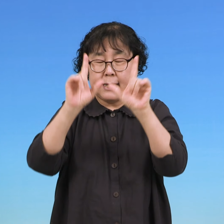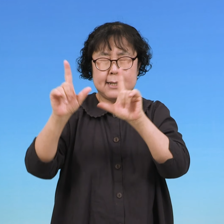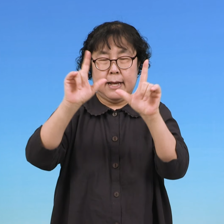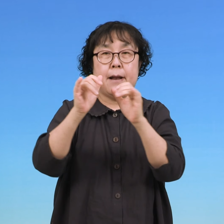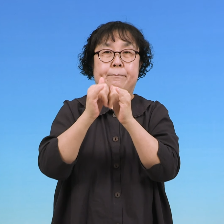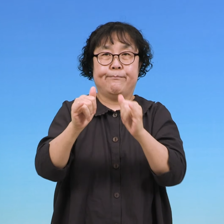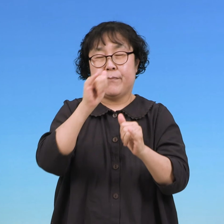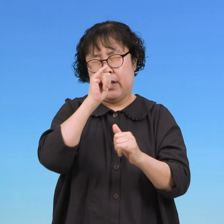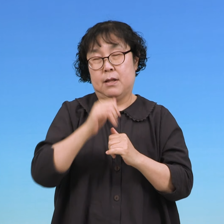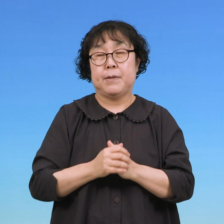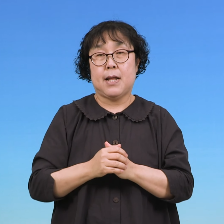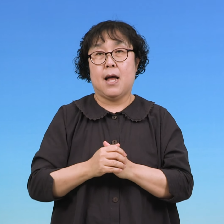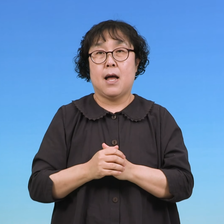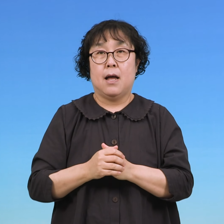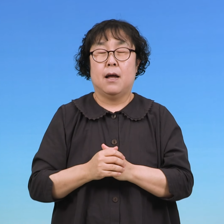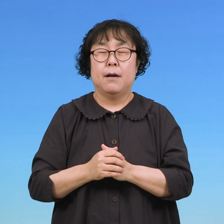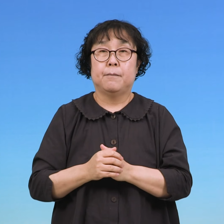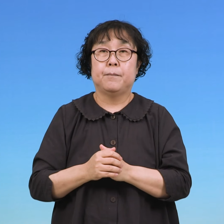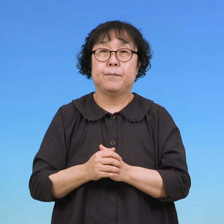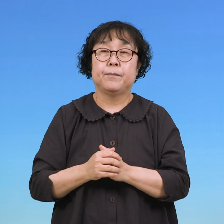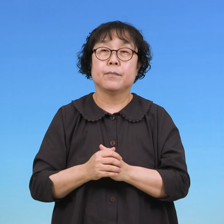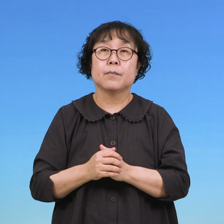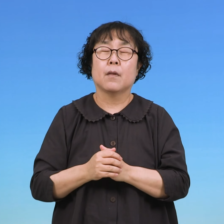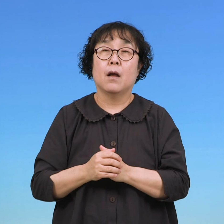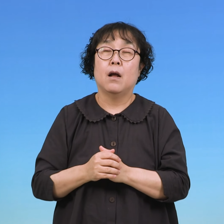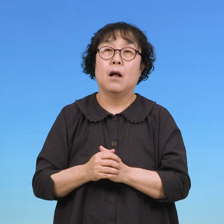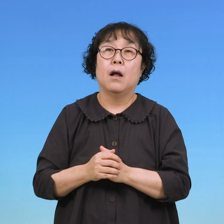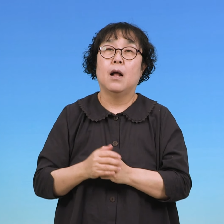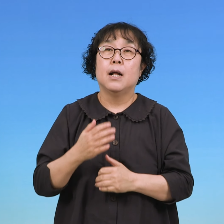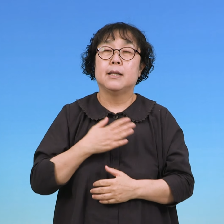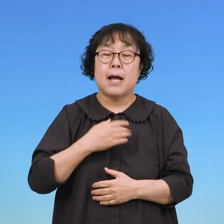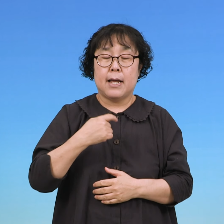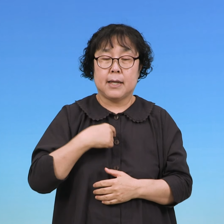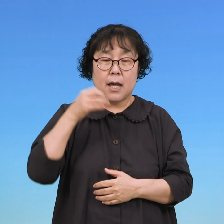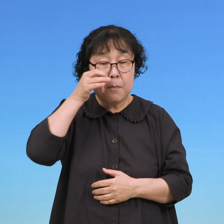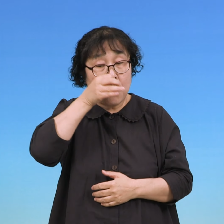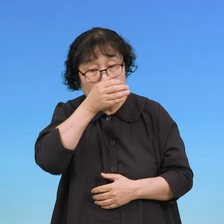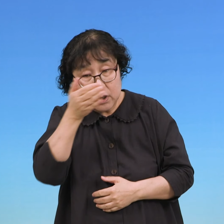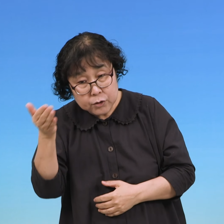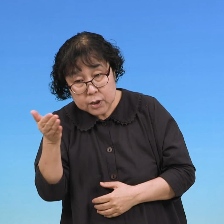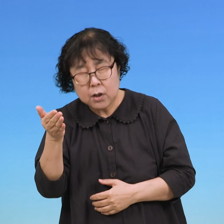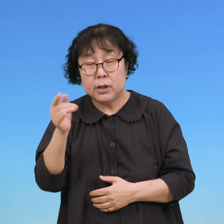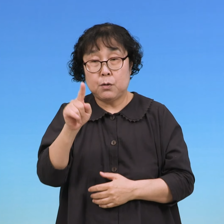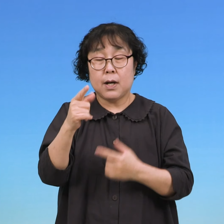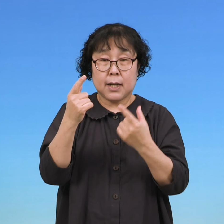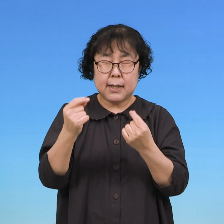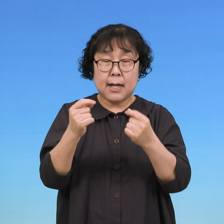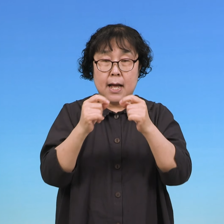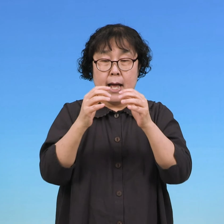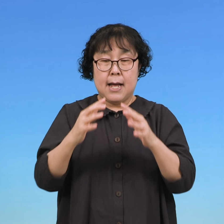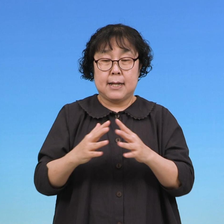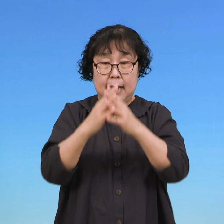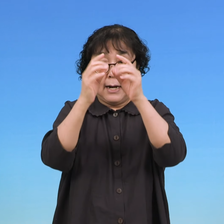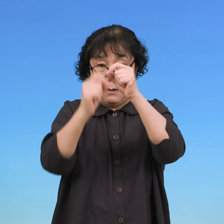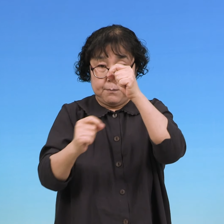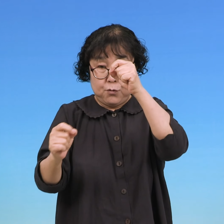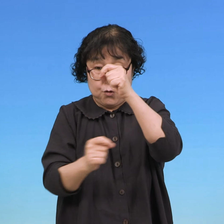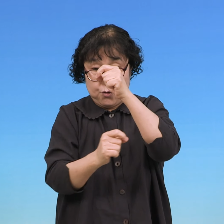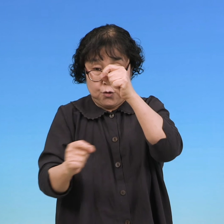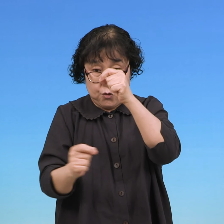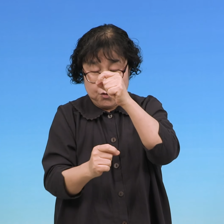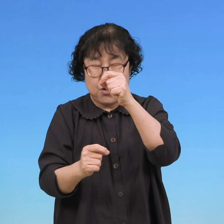있습니다. 본문 7절 아까 읽어드렸잖아요. 또 내게 보이신 것이 이러하니라